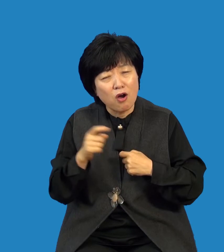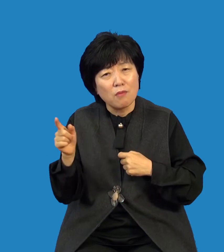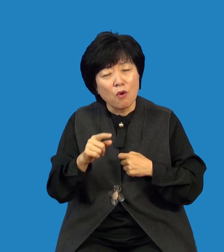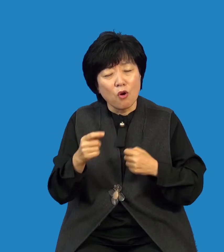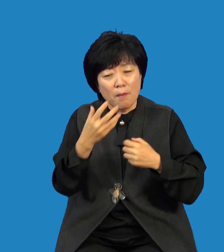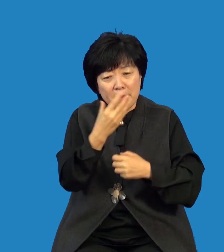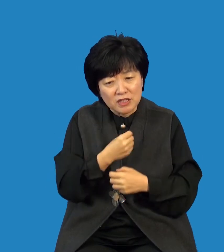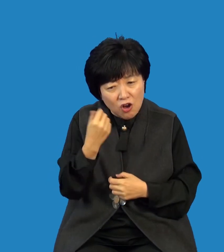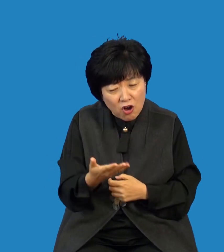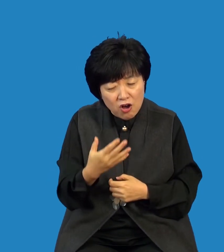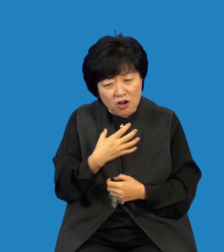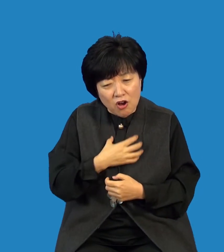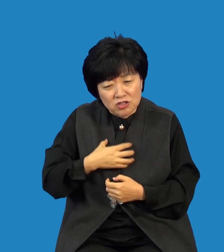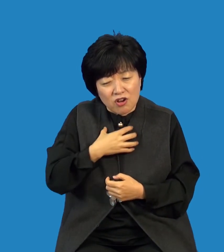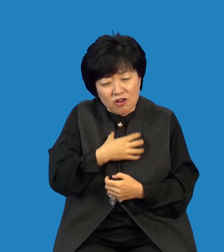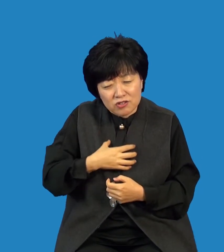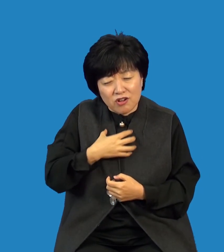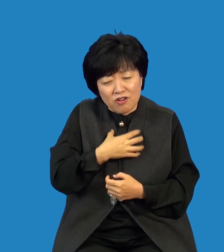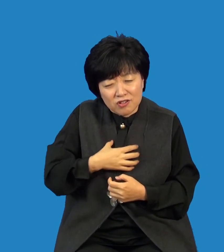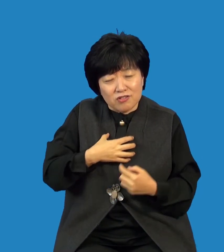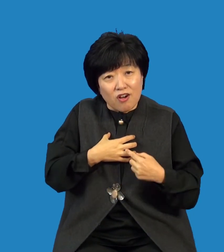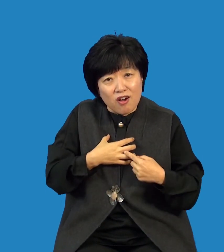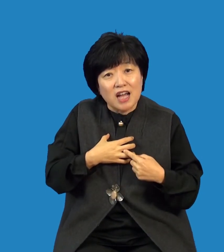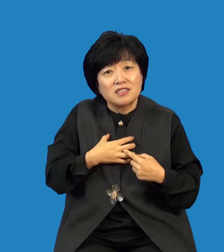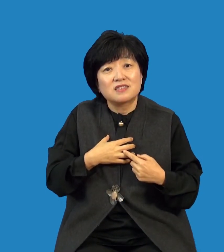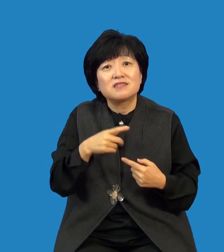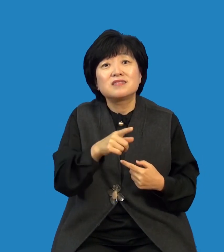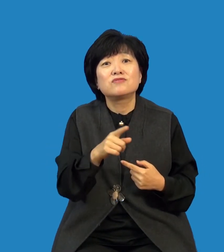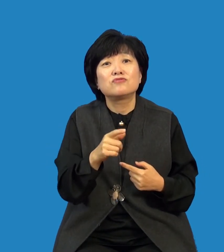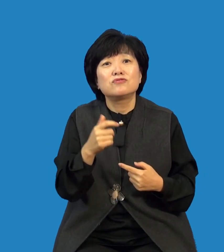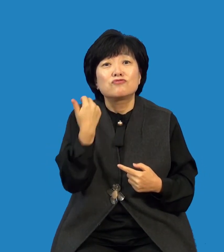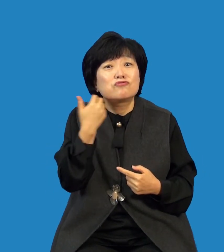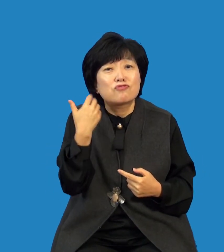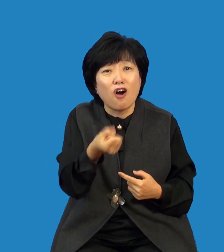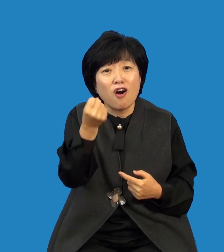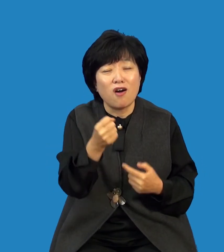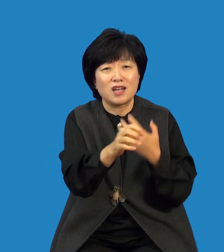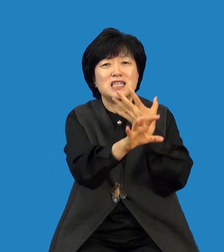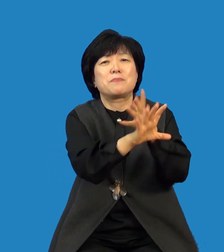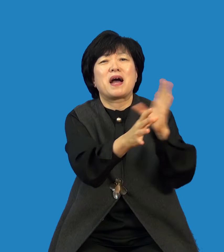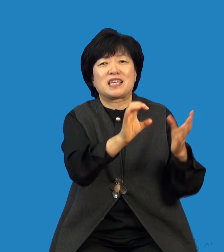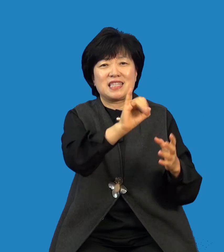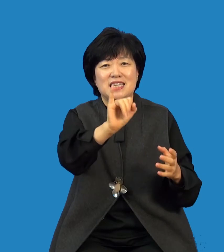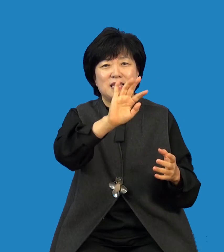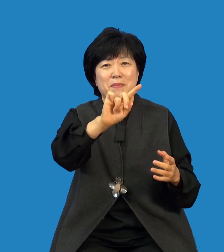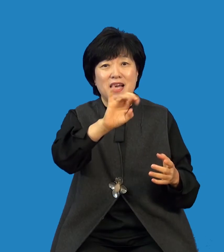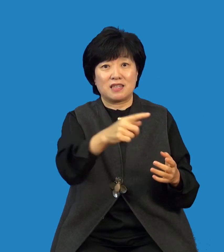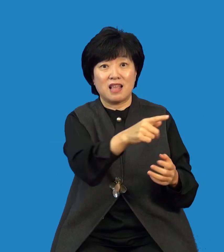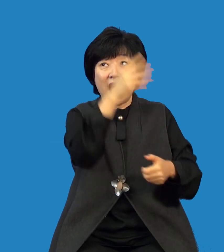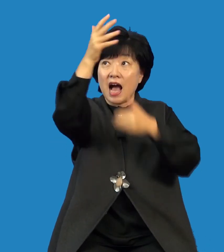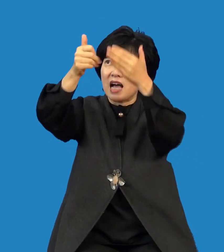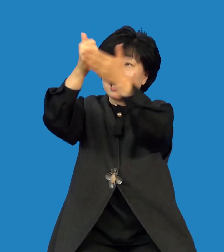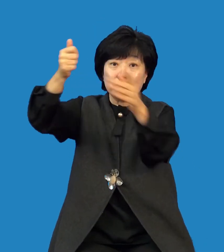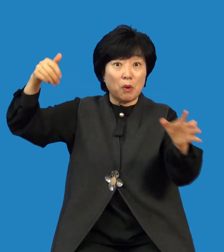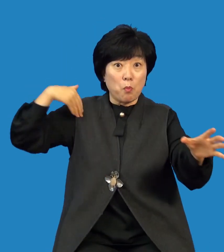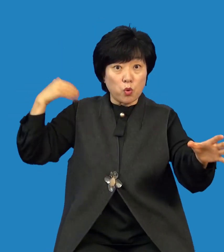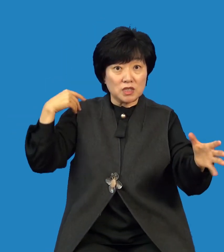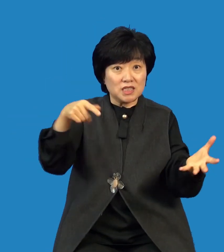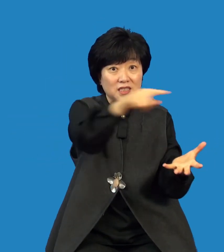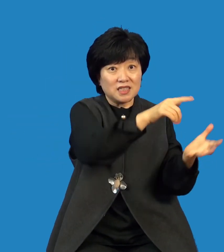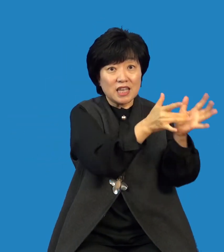거예요. 이방인은 뭐예요? 하나님을 모르는 사람들이 하는 얘기고, 하나님을 아는 너희는 이거 가지고 근심할 필요가 없다는 거예요.